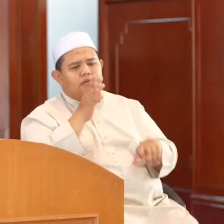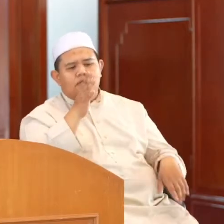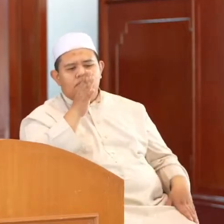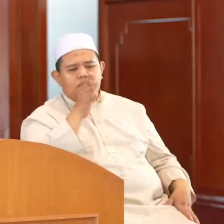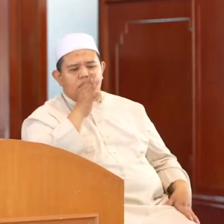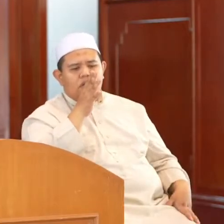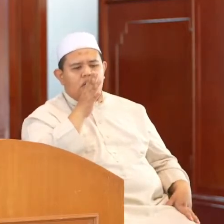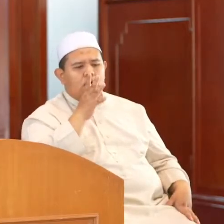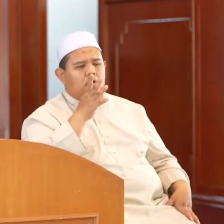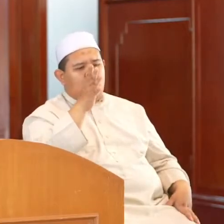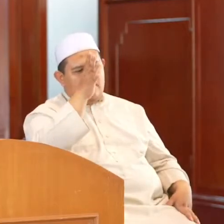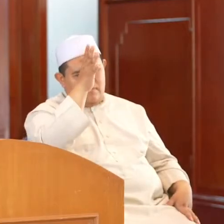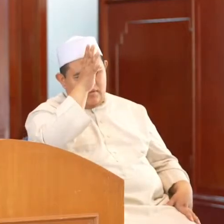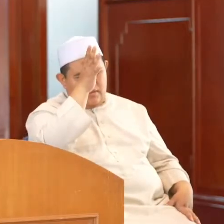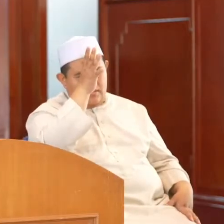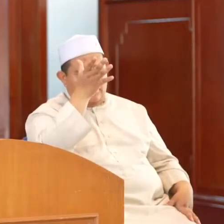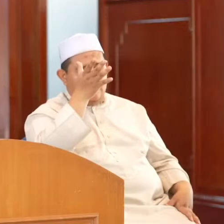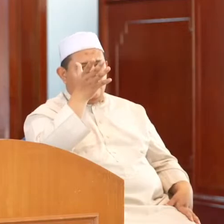walaupun bahasa bapa,